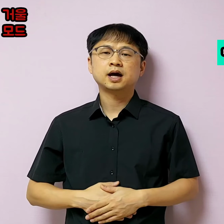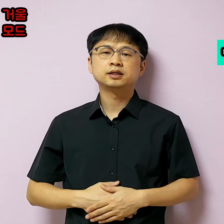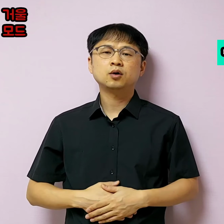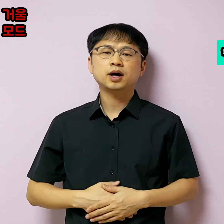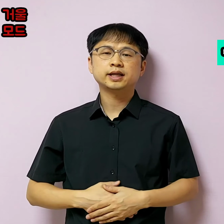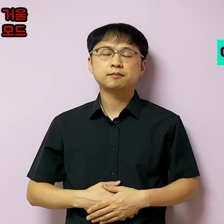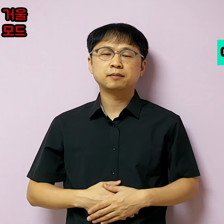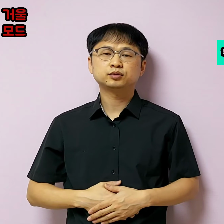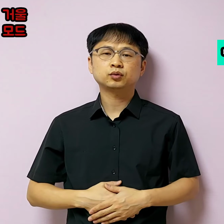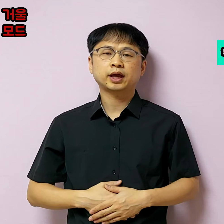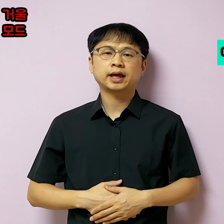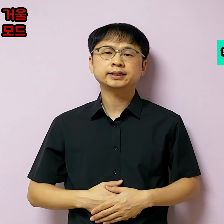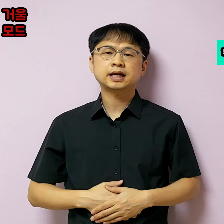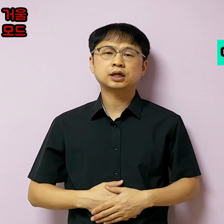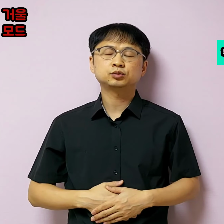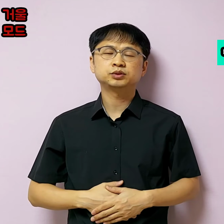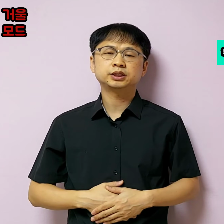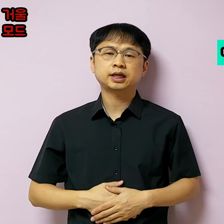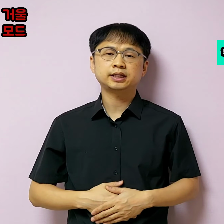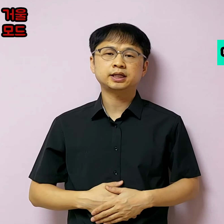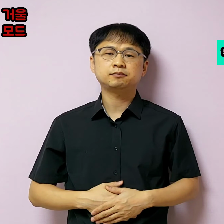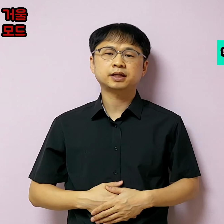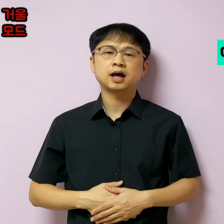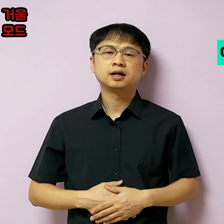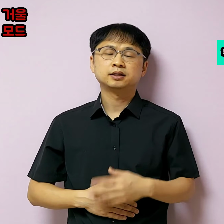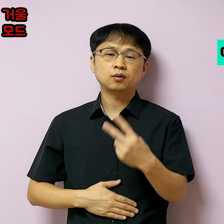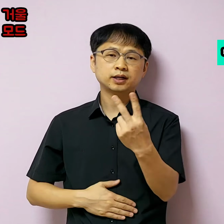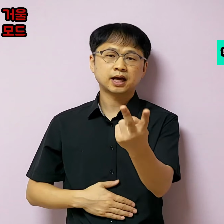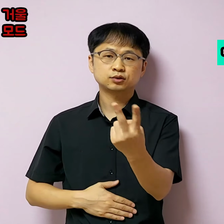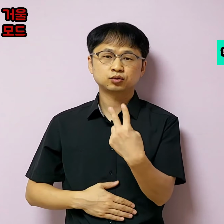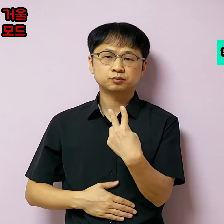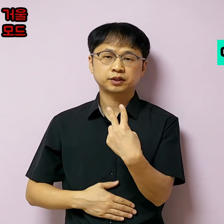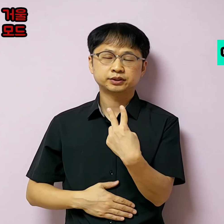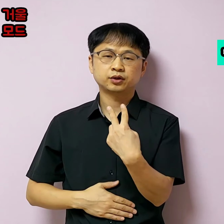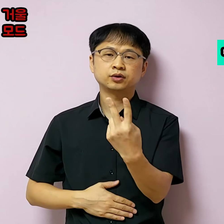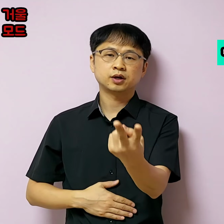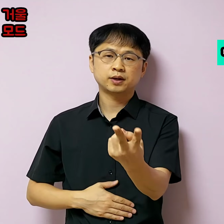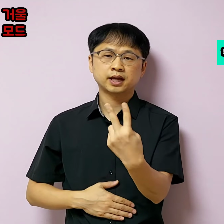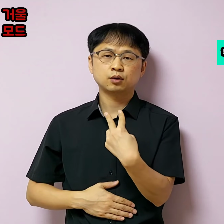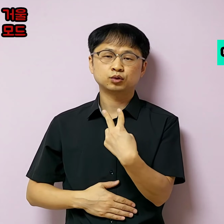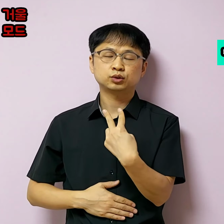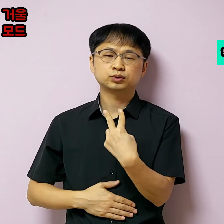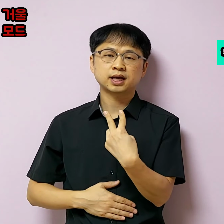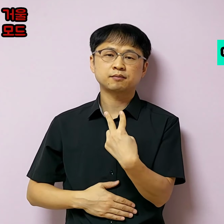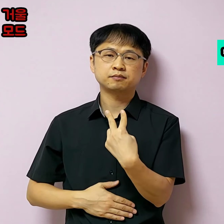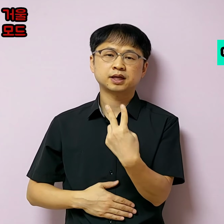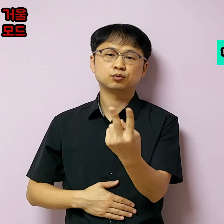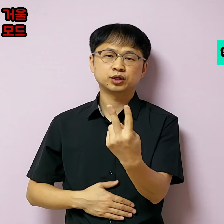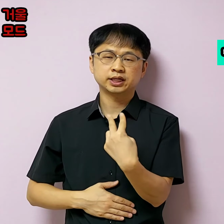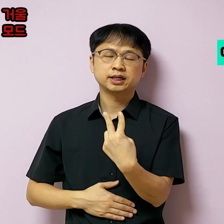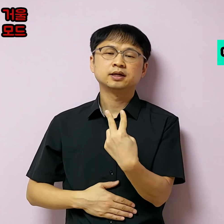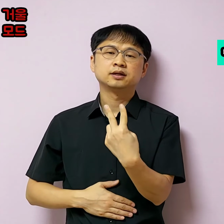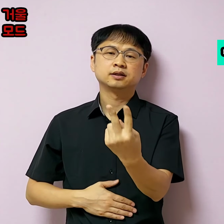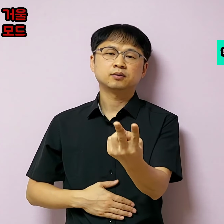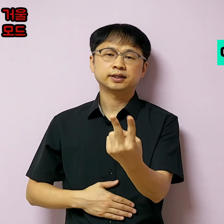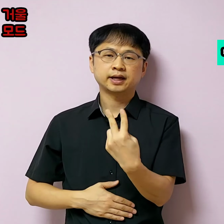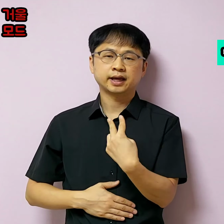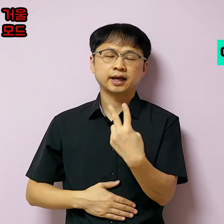가사 너와 내 마음속에 살아 숨쉴 테니입니다. 너와 나 수어는 배웠죠. 너와 나, 우리 두 사람입니다. 우리 너와